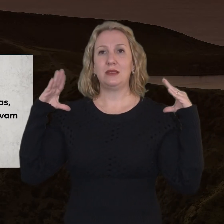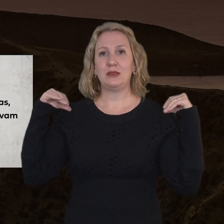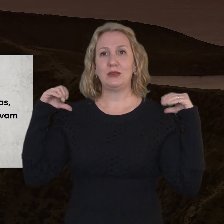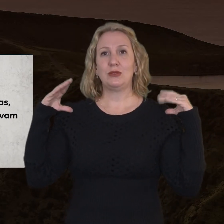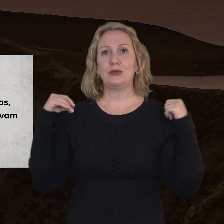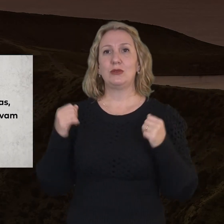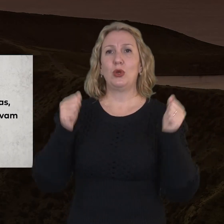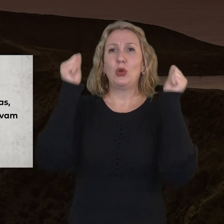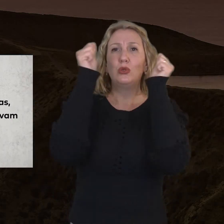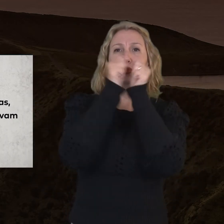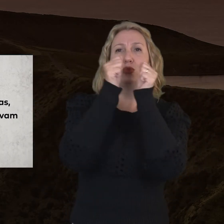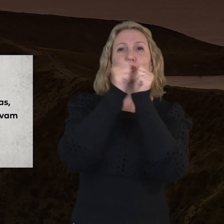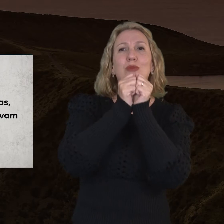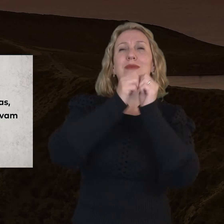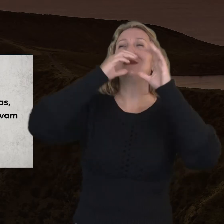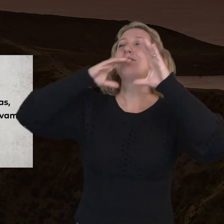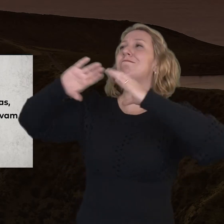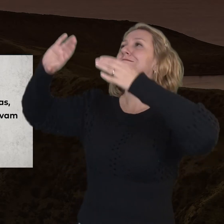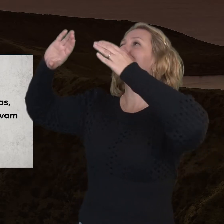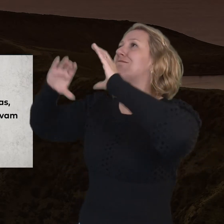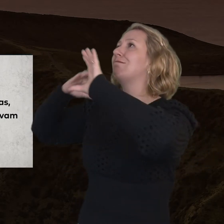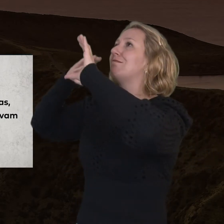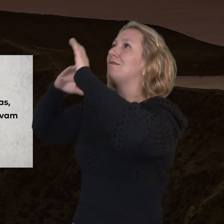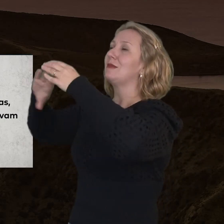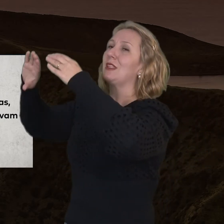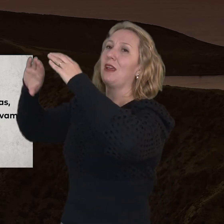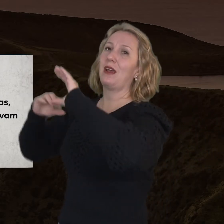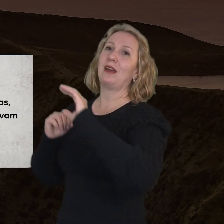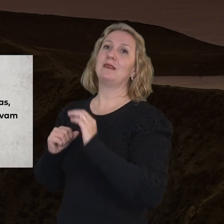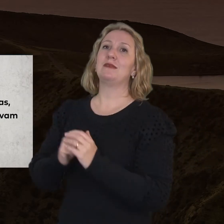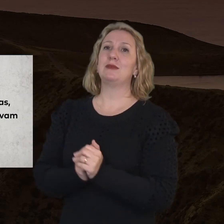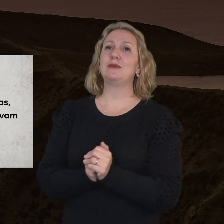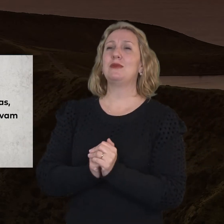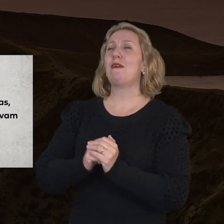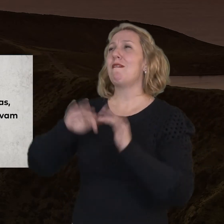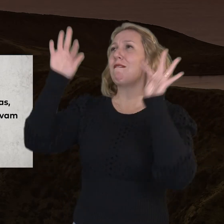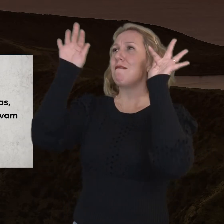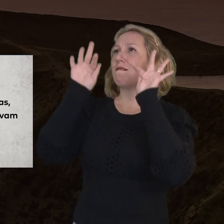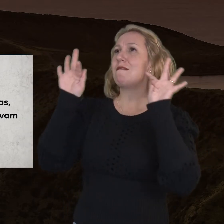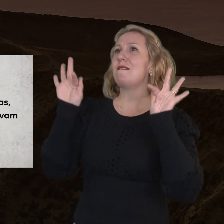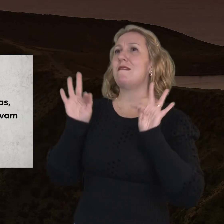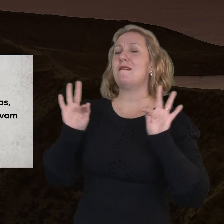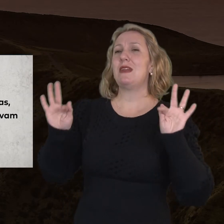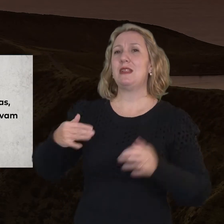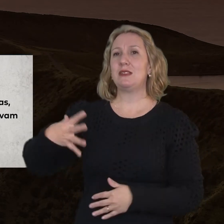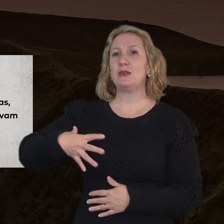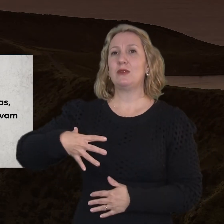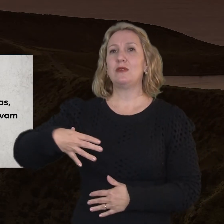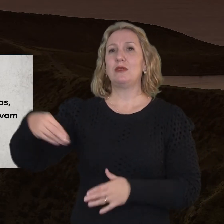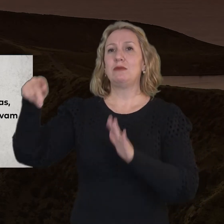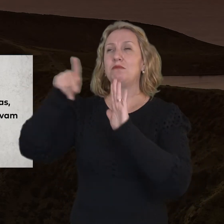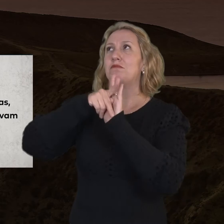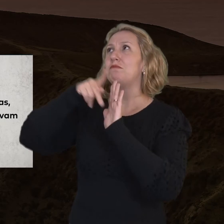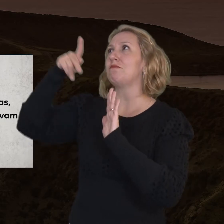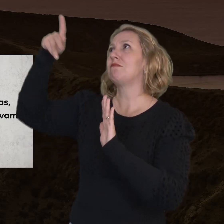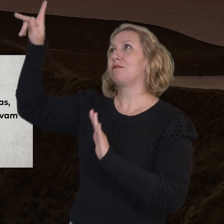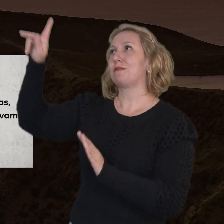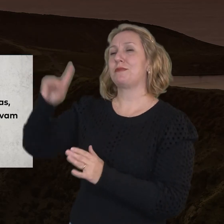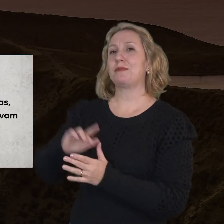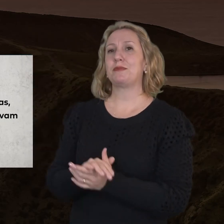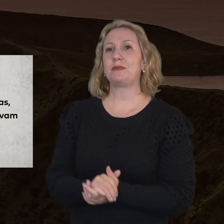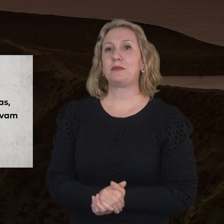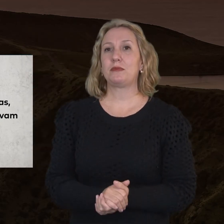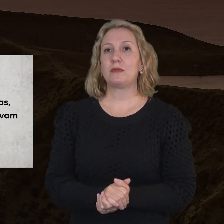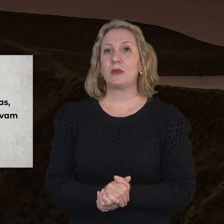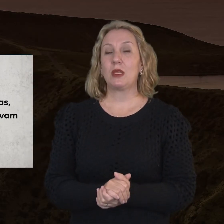juntas alegremente cantavam e rejubilavam todos os filhos de deus no antigo testamento os